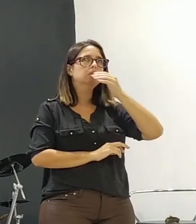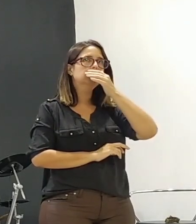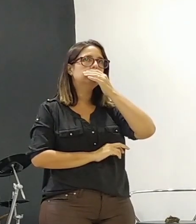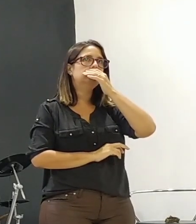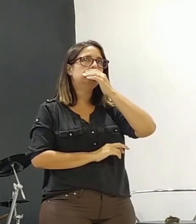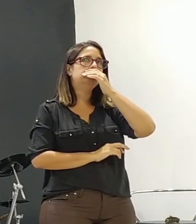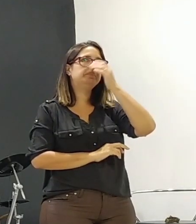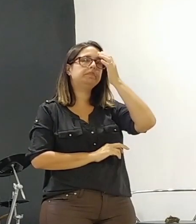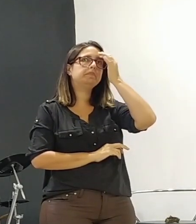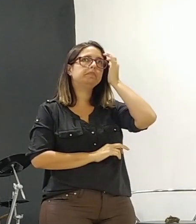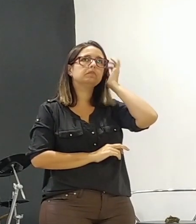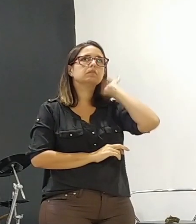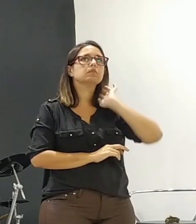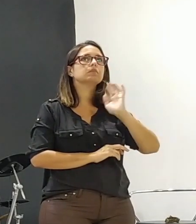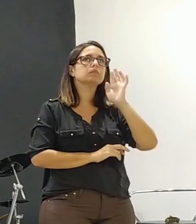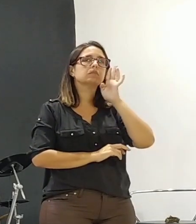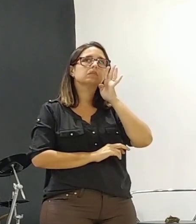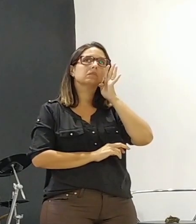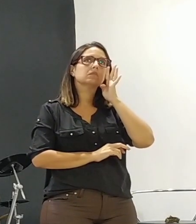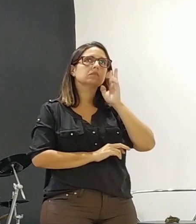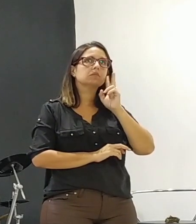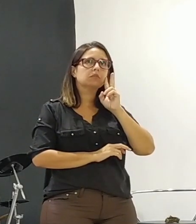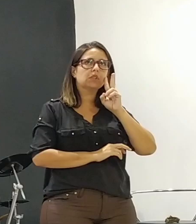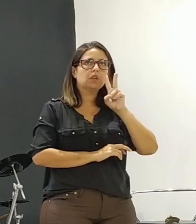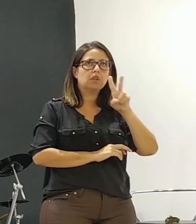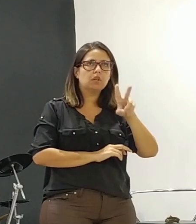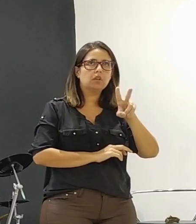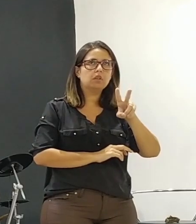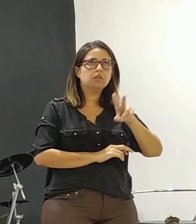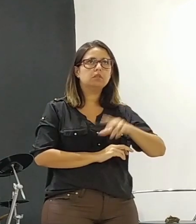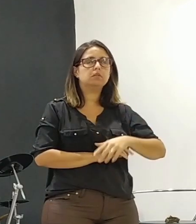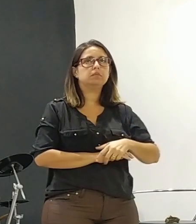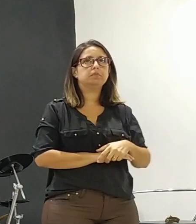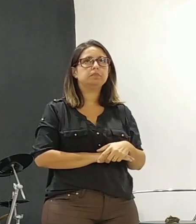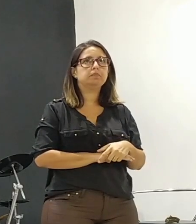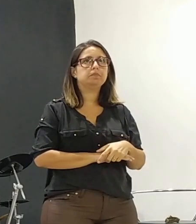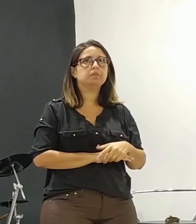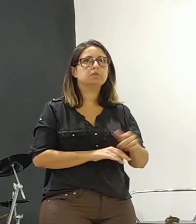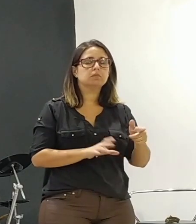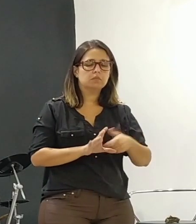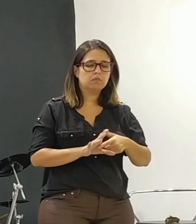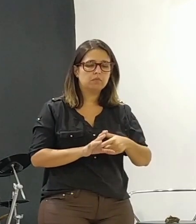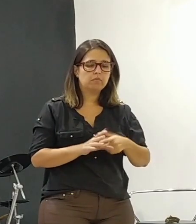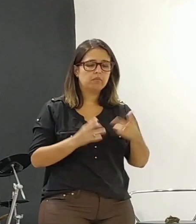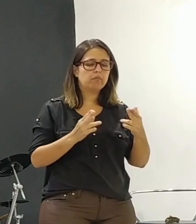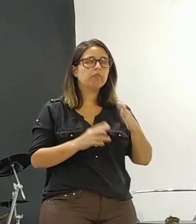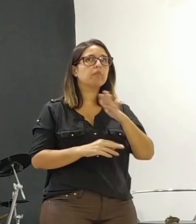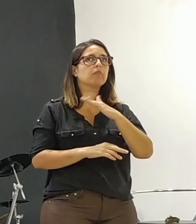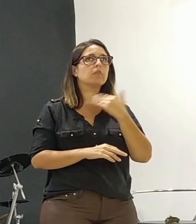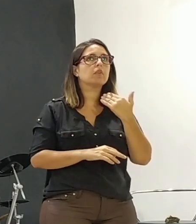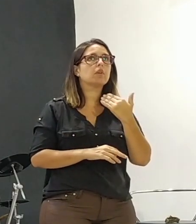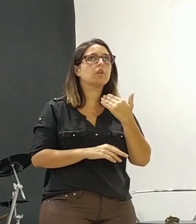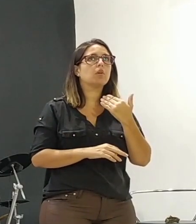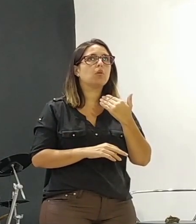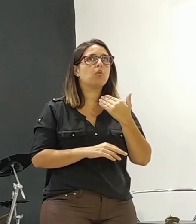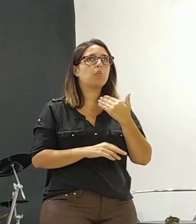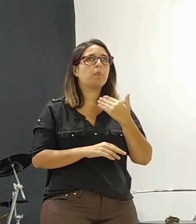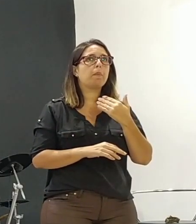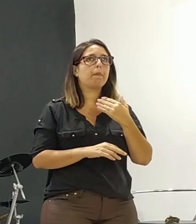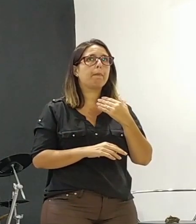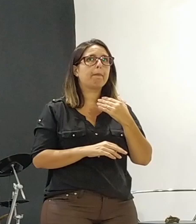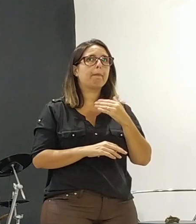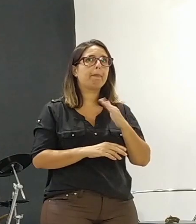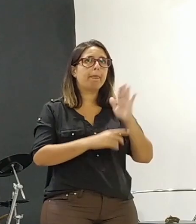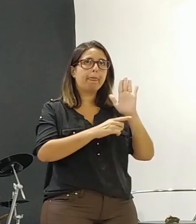17 e 18. E eu, quando o vi, caí aos seus pés como morto, e ele pôs sobre mim a sua